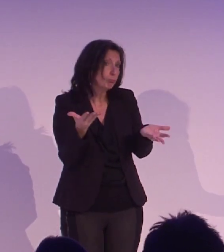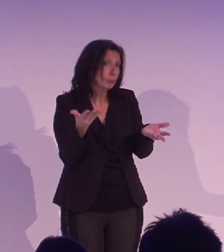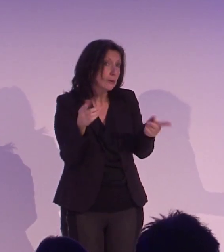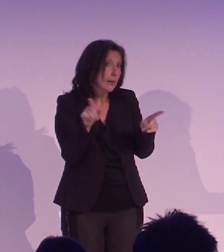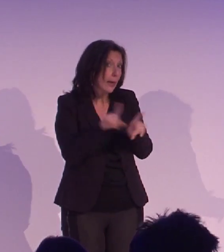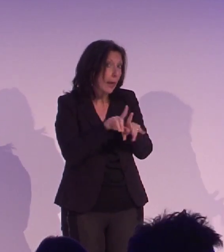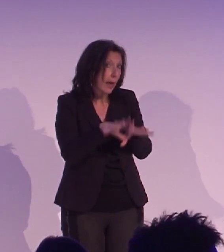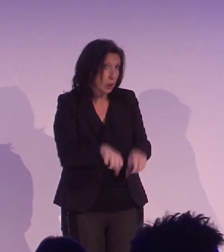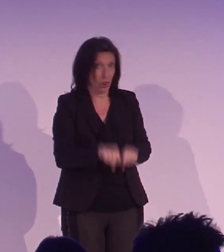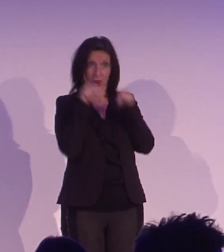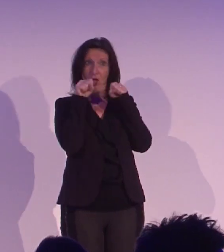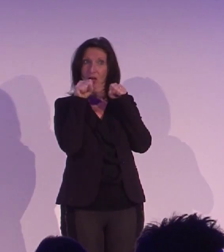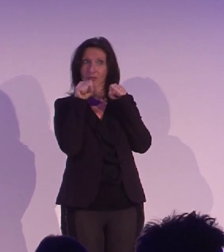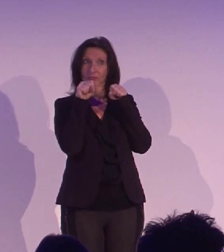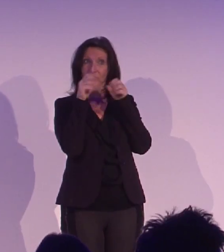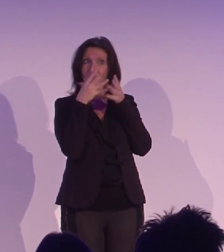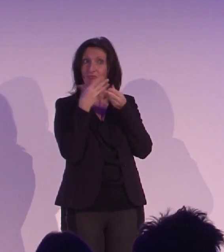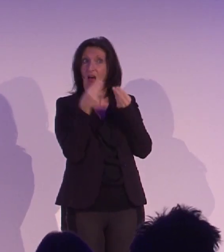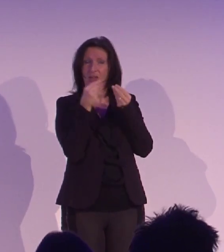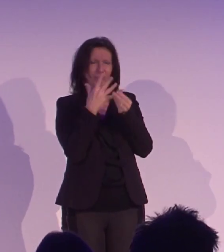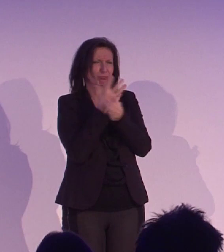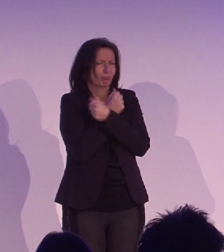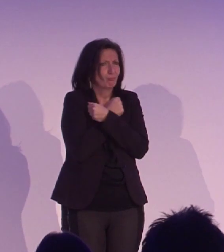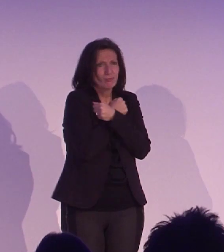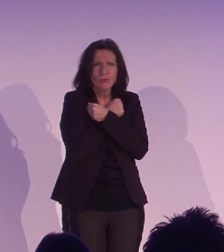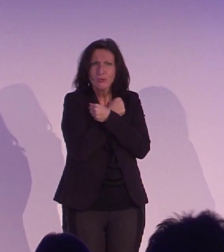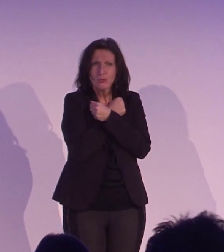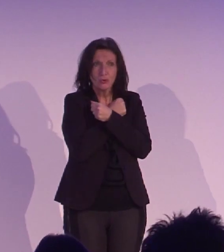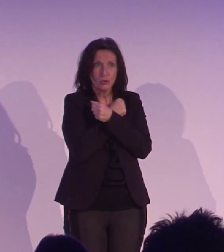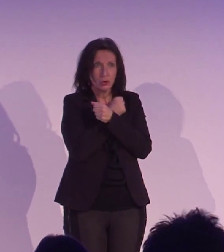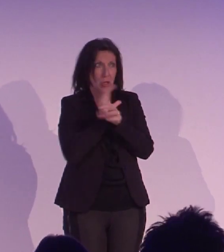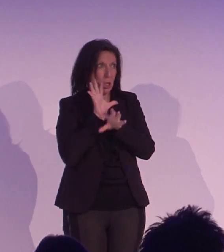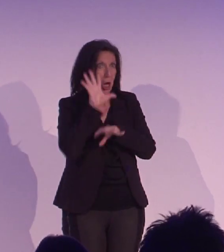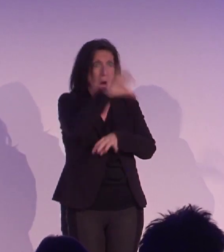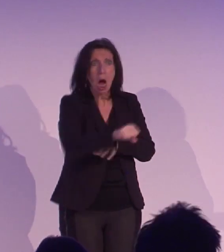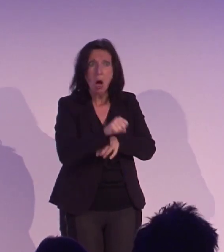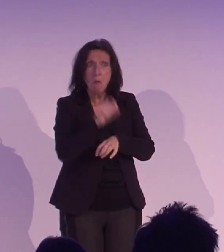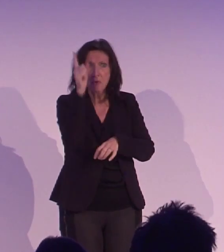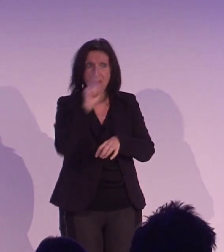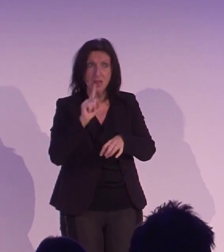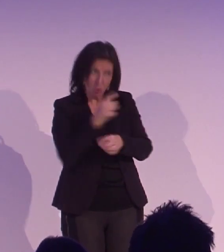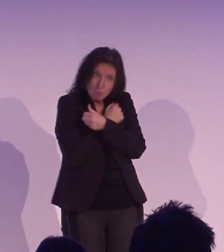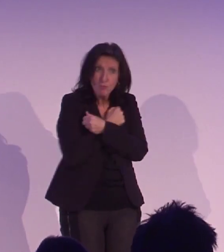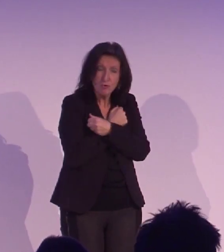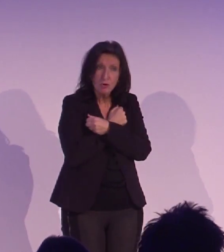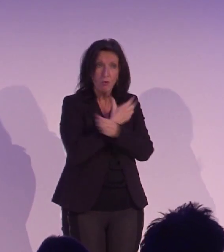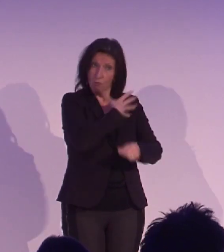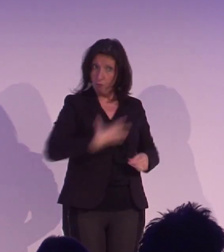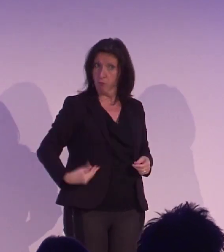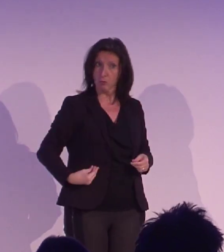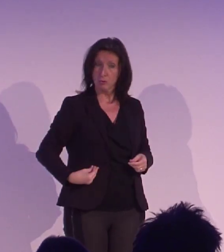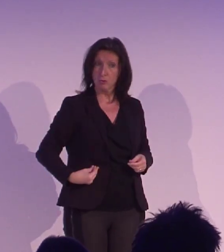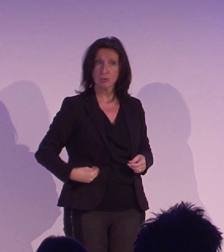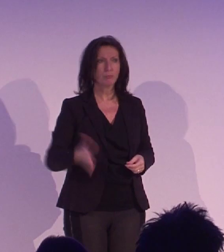eine Decke? Würde gerne kuscheln mit den Raubtieren. Ein Fuchs hat